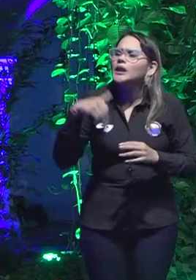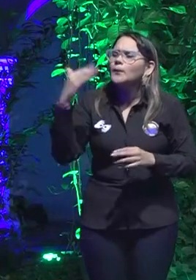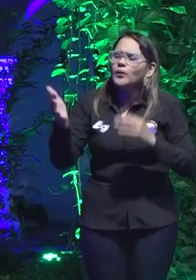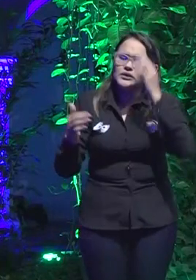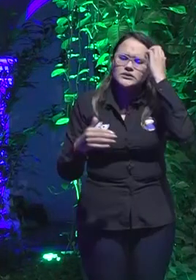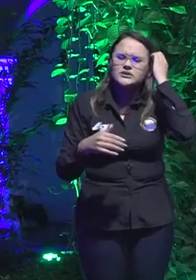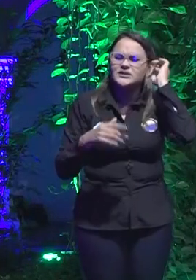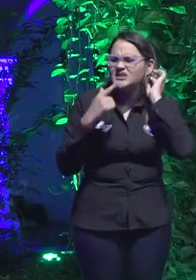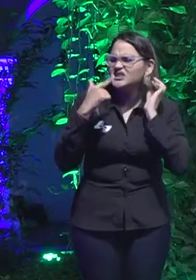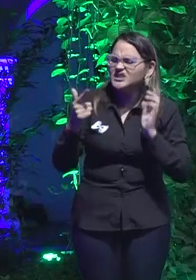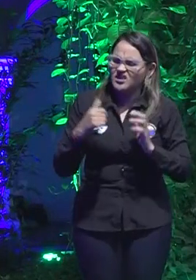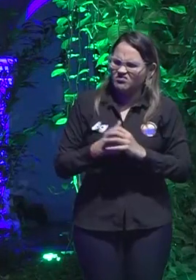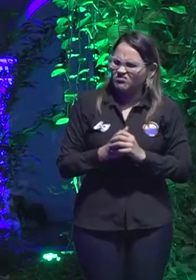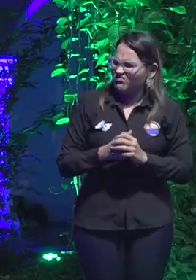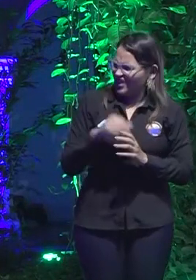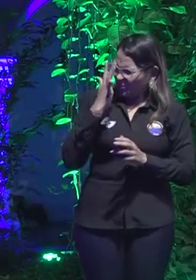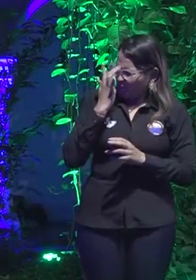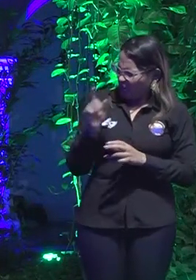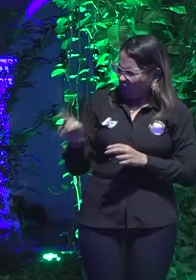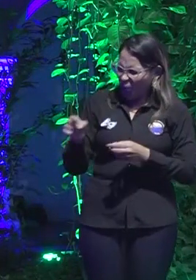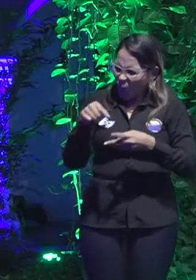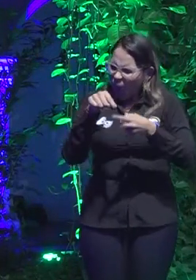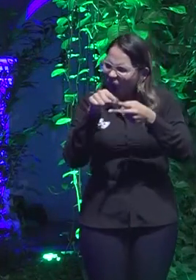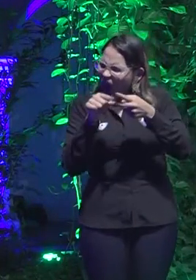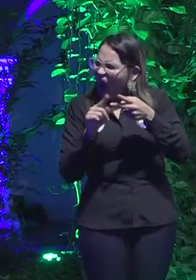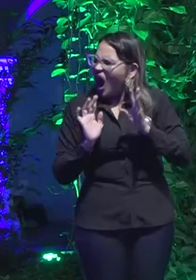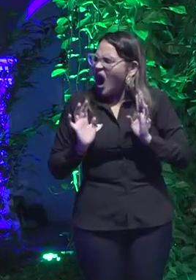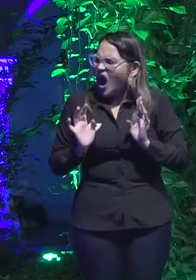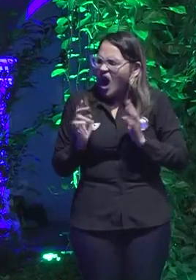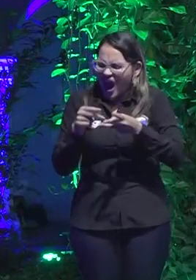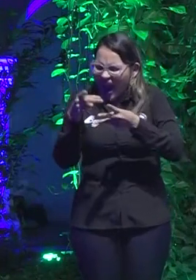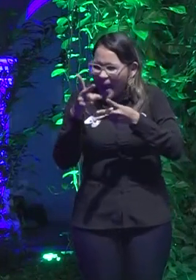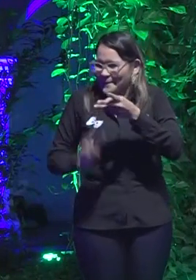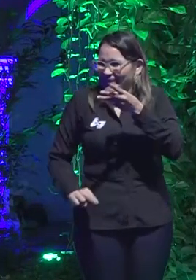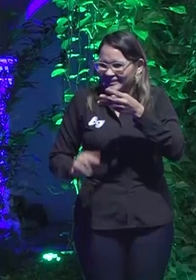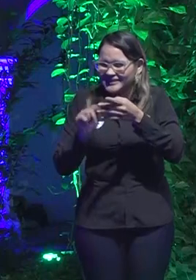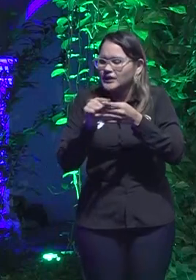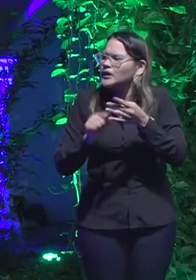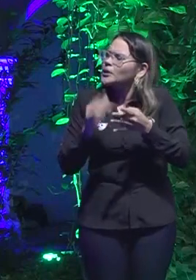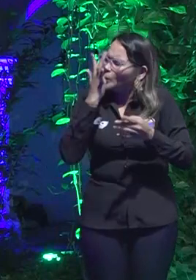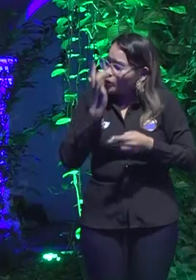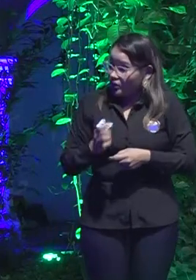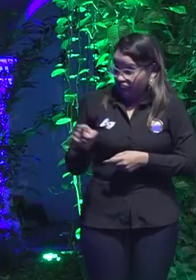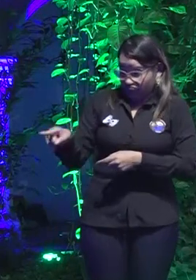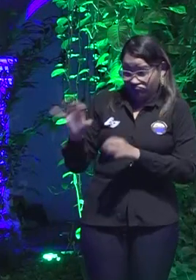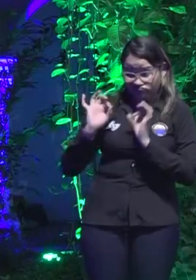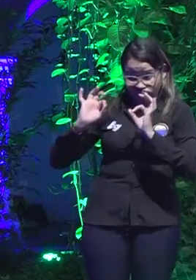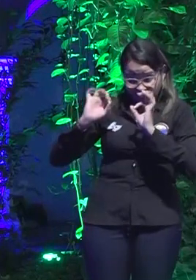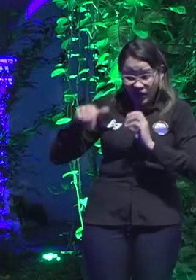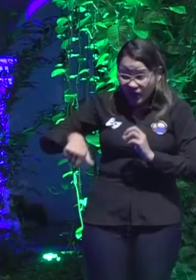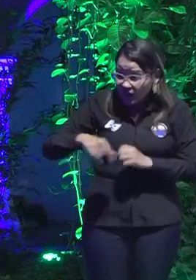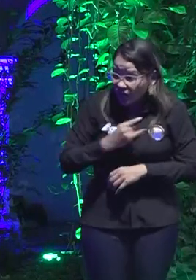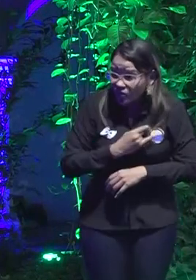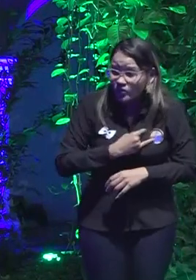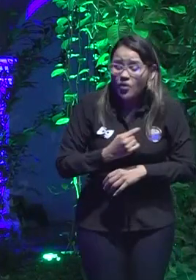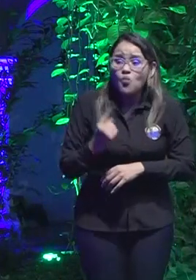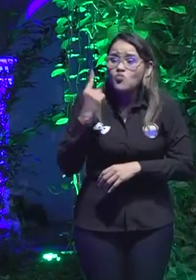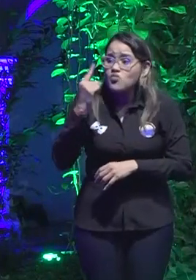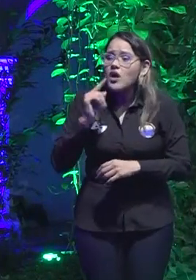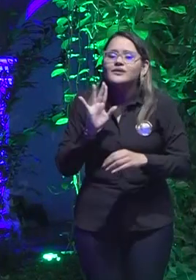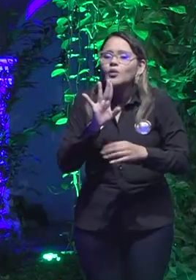optaron a ambas si tenían cosas tan significativas? Porque además son la única universidad en Colombia que tiene un convenio con el Fondo